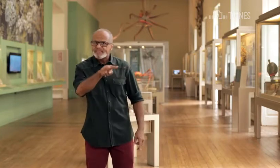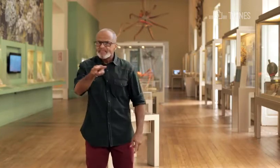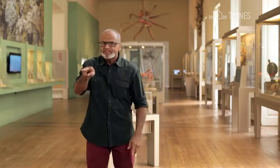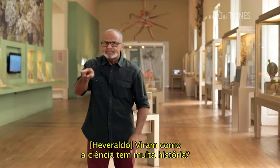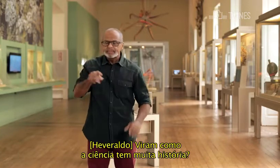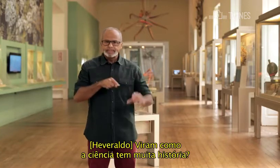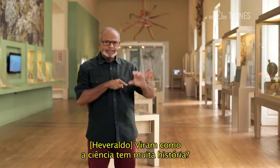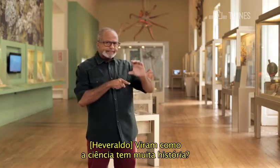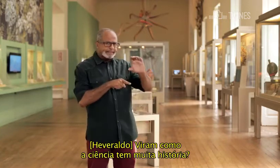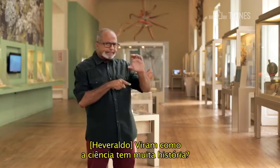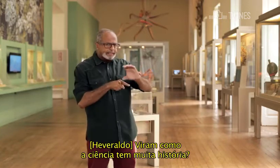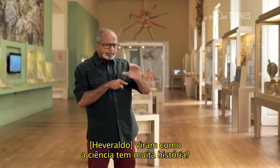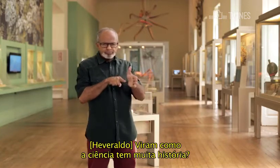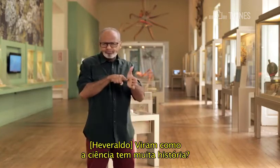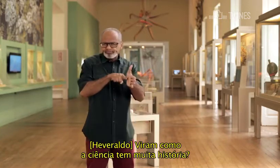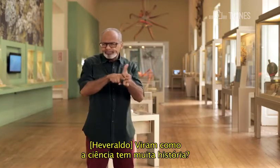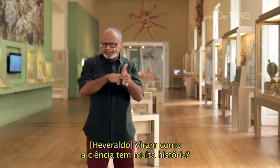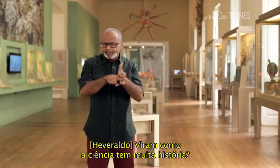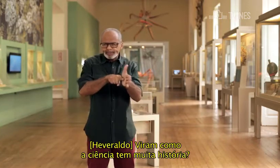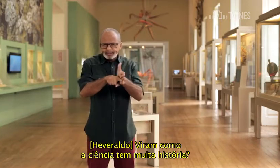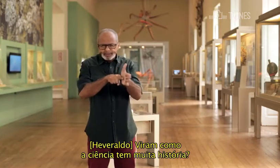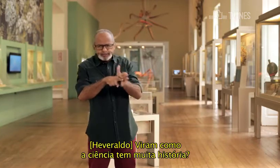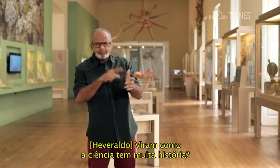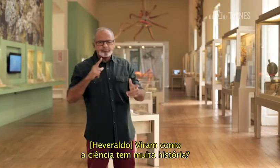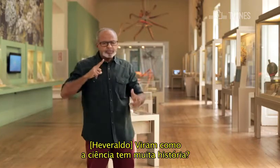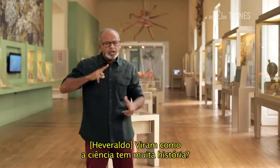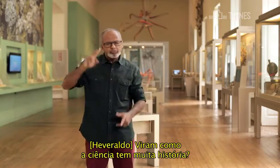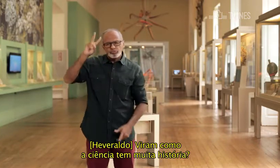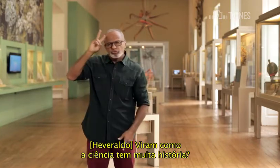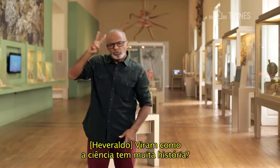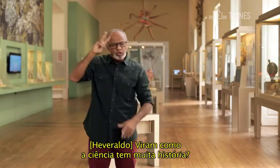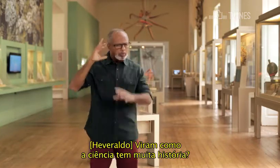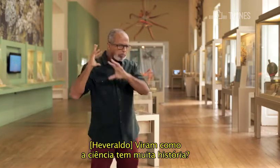Viram? Como a ciência tem muita história?